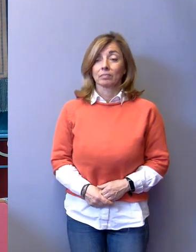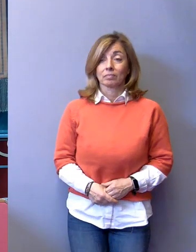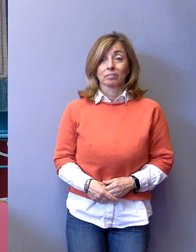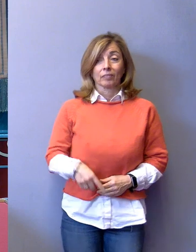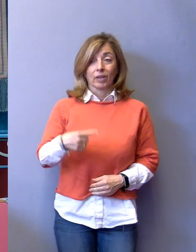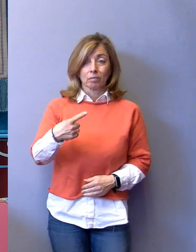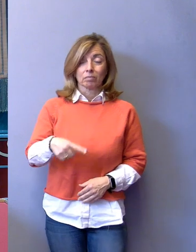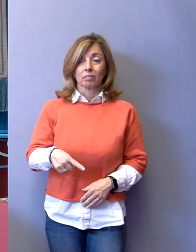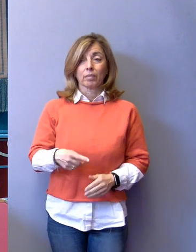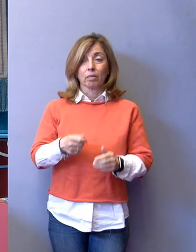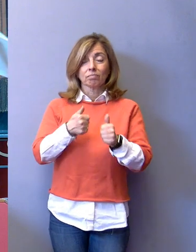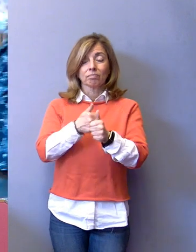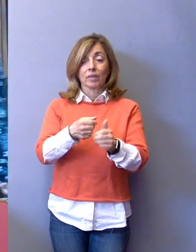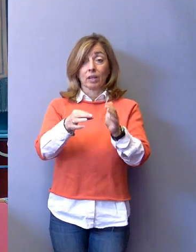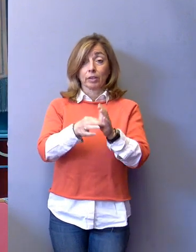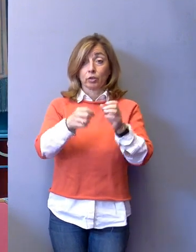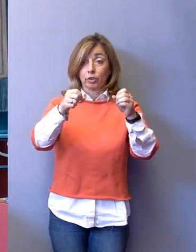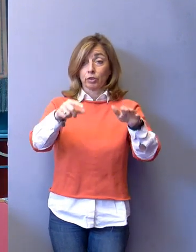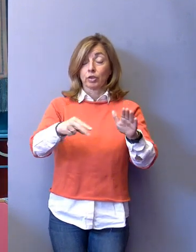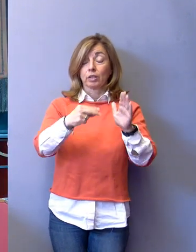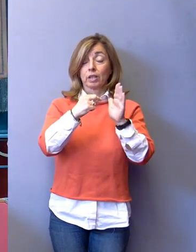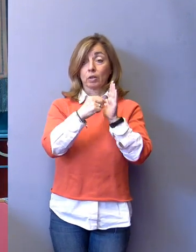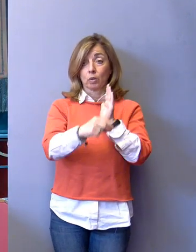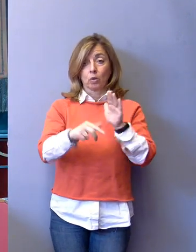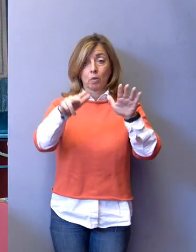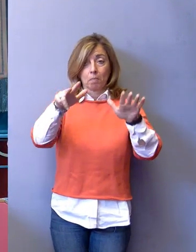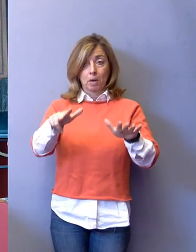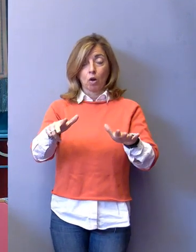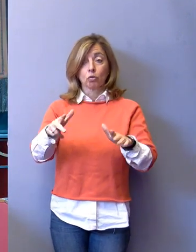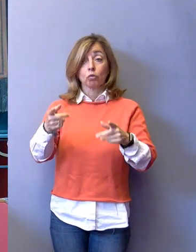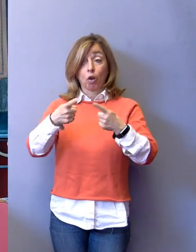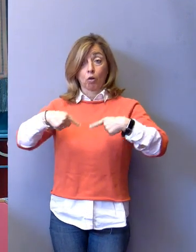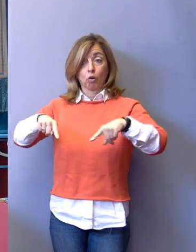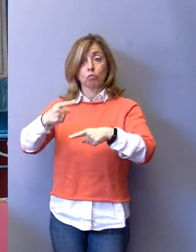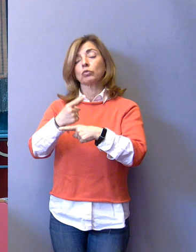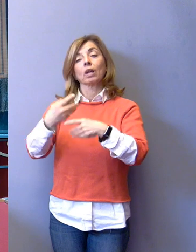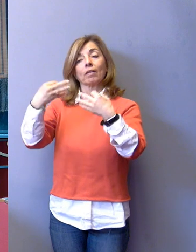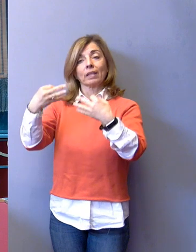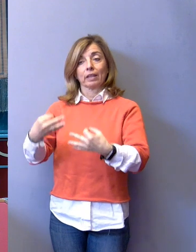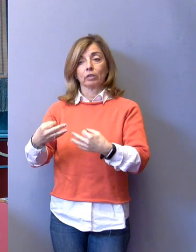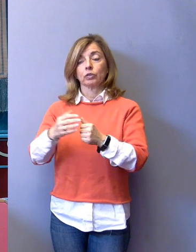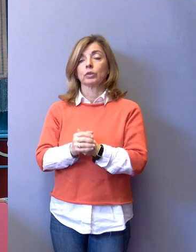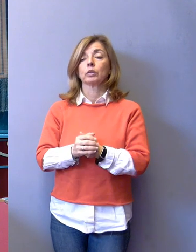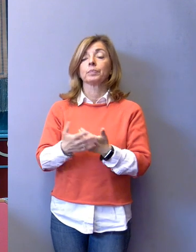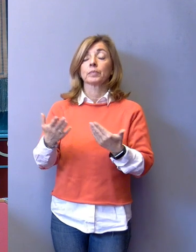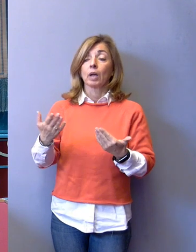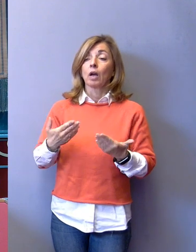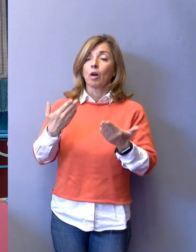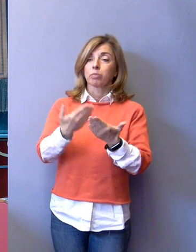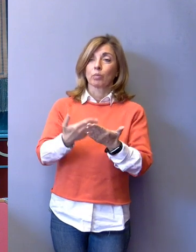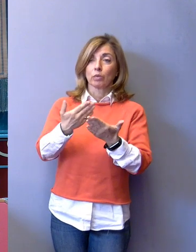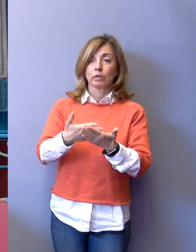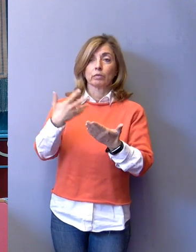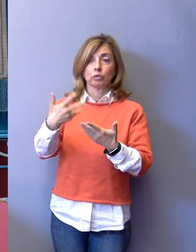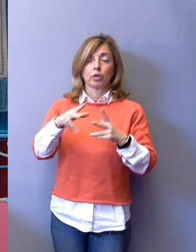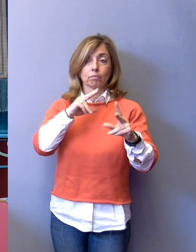sarà poi il consiglio sono ammessi a parlare prima della votazione oltre ai proponenti che già si sono